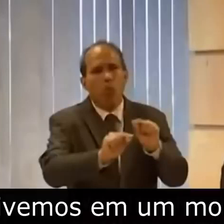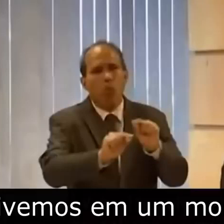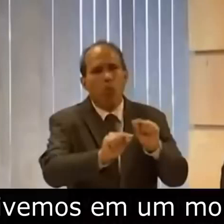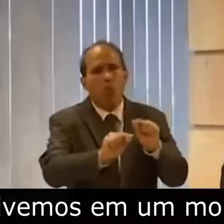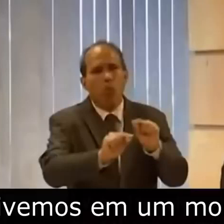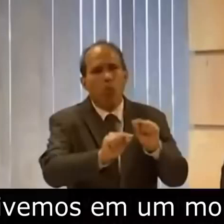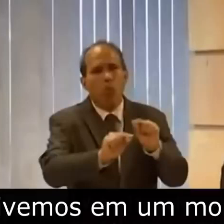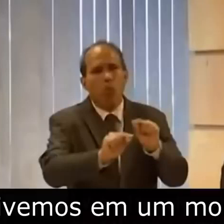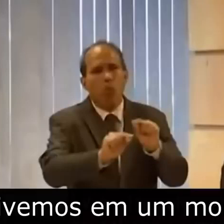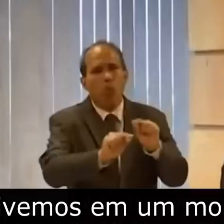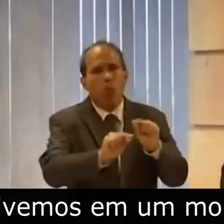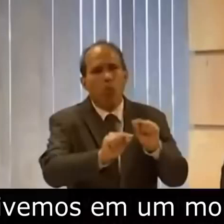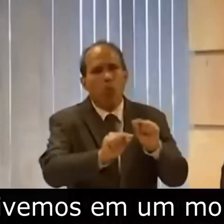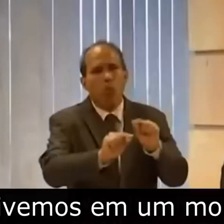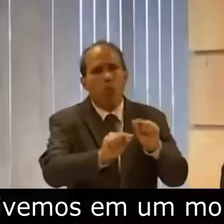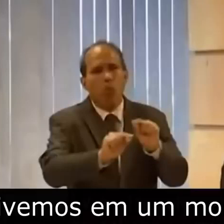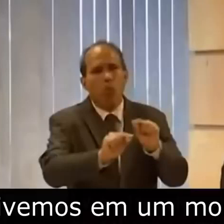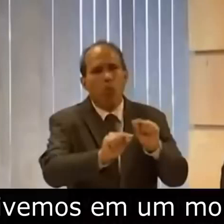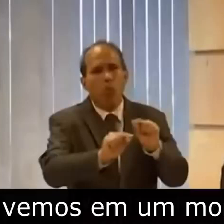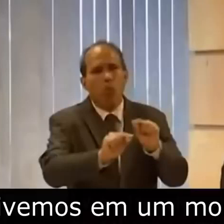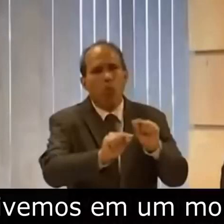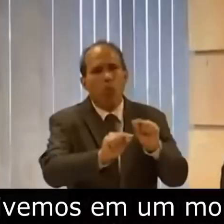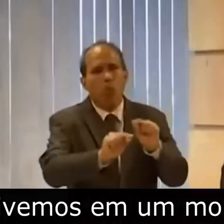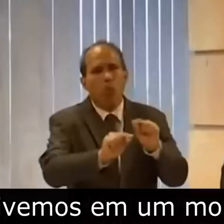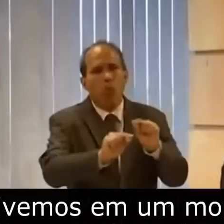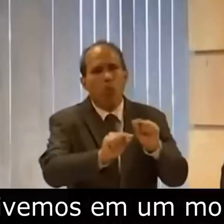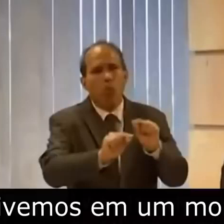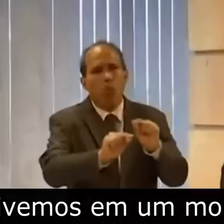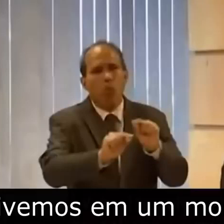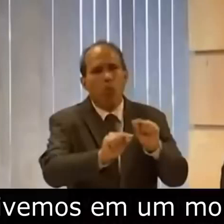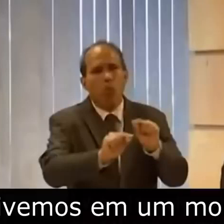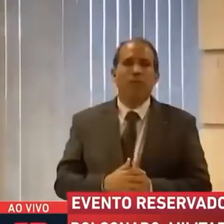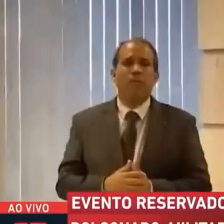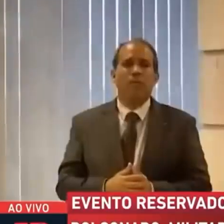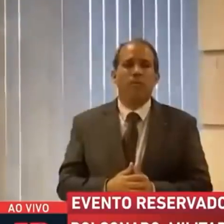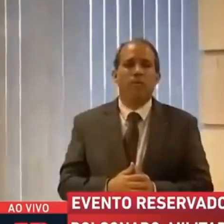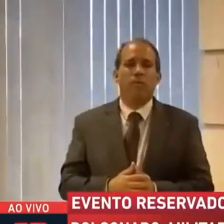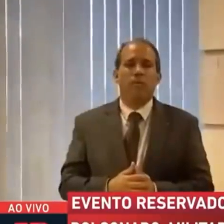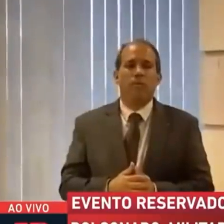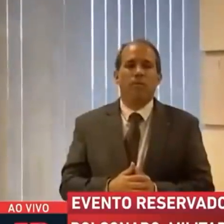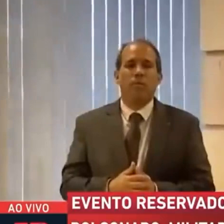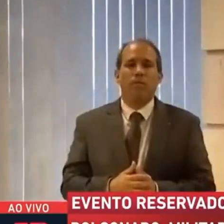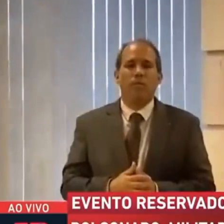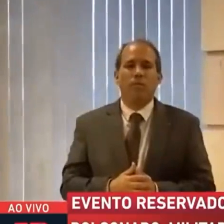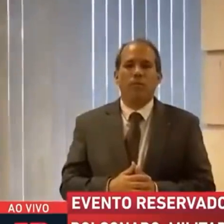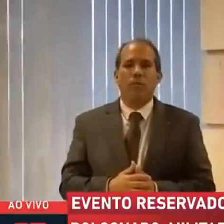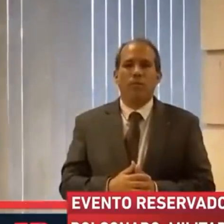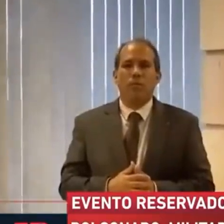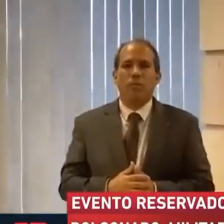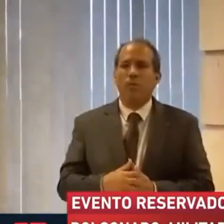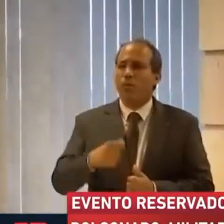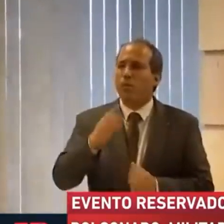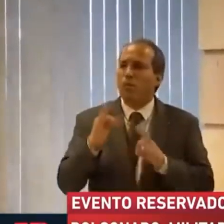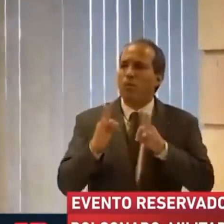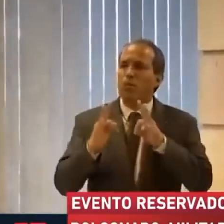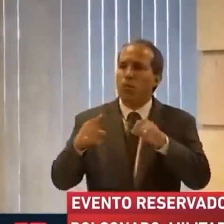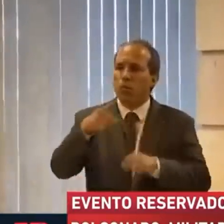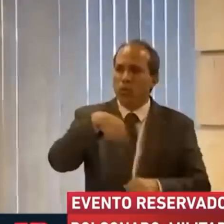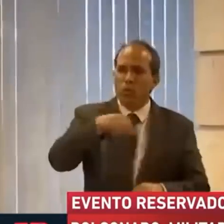de poder tem que ser eliminado. Na verdade, é isso que ele está colocando aqui. O que a todos aqui interessa